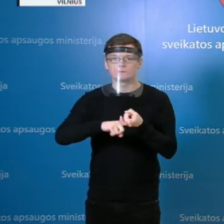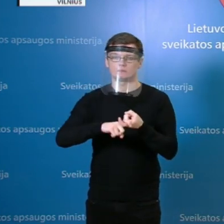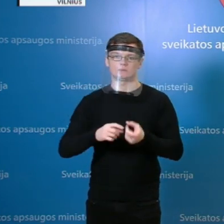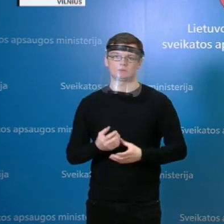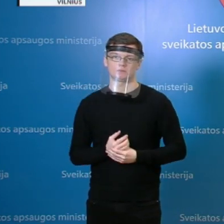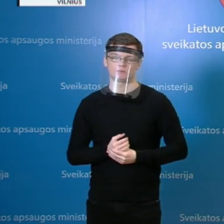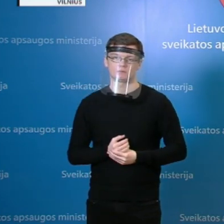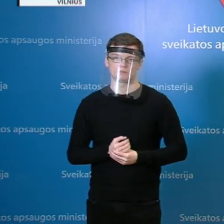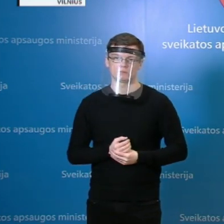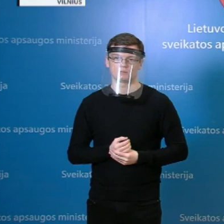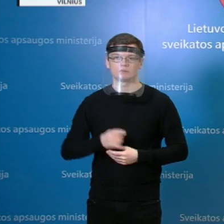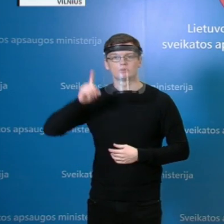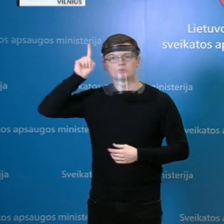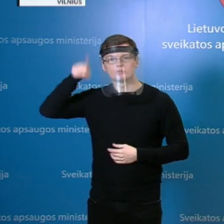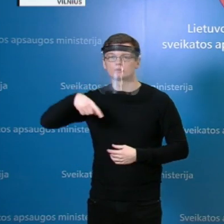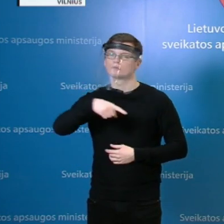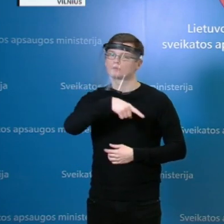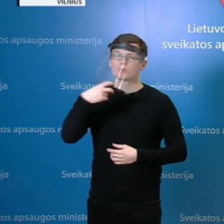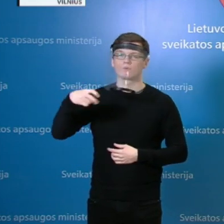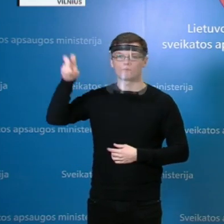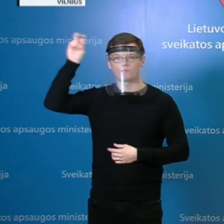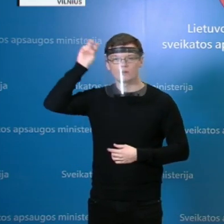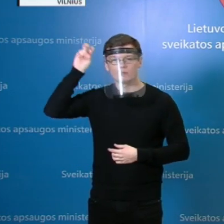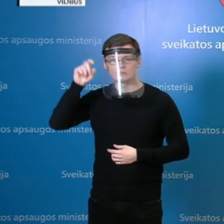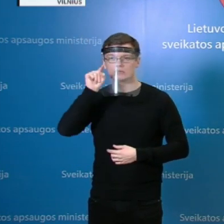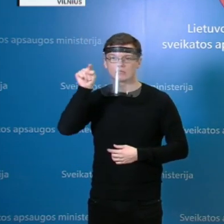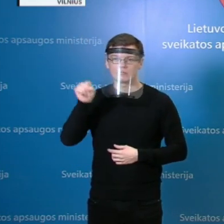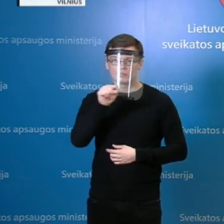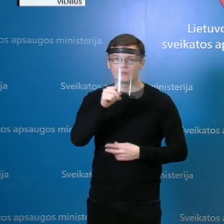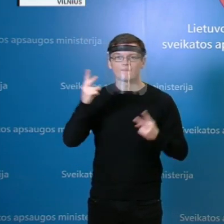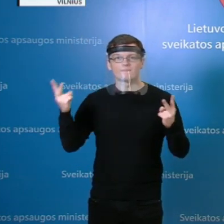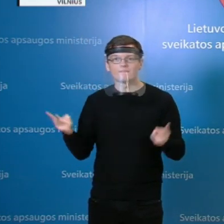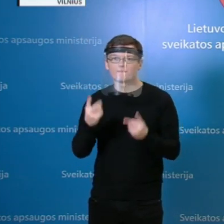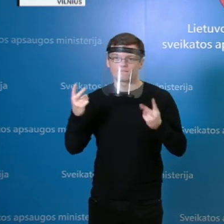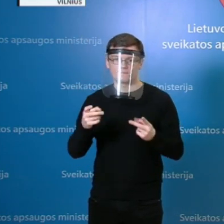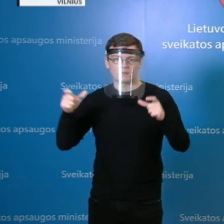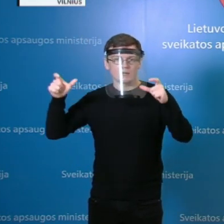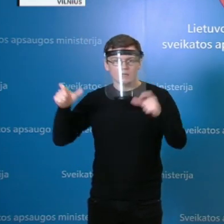kad dar labai daug šalių taiko karantino sąlygas, tikrai yra